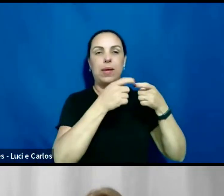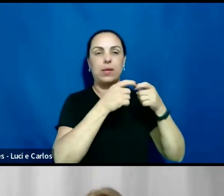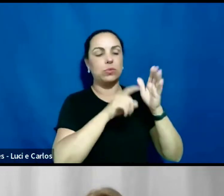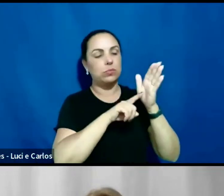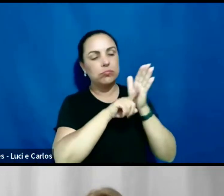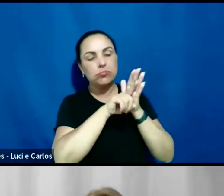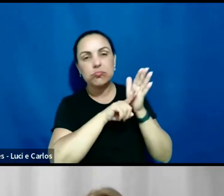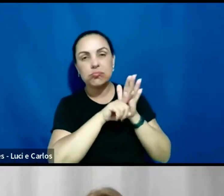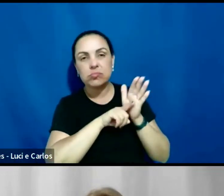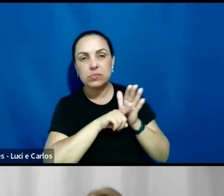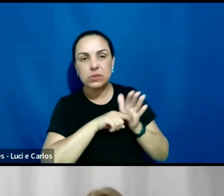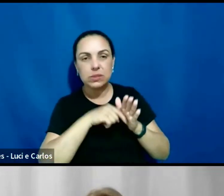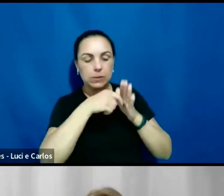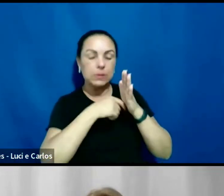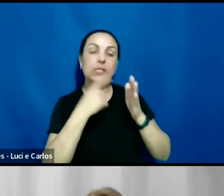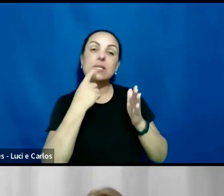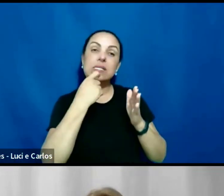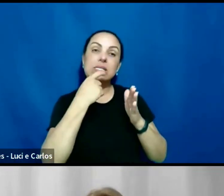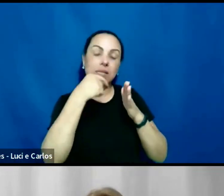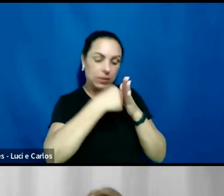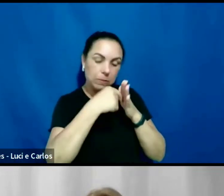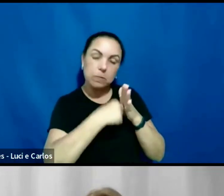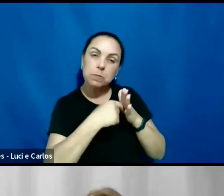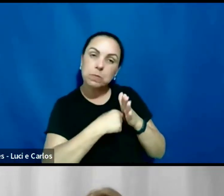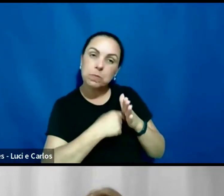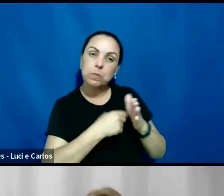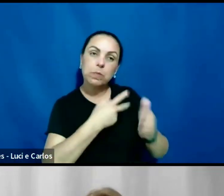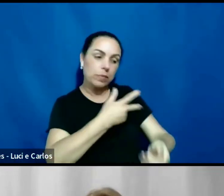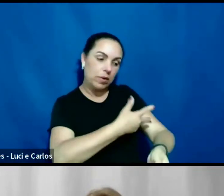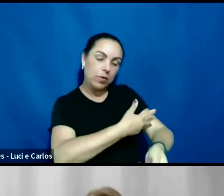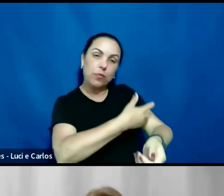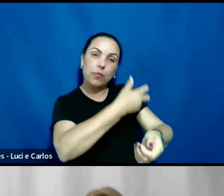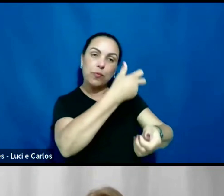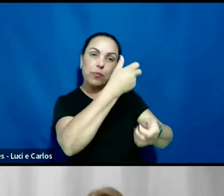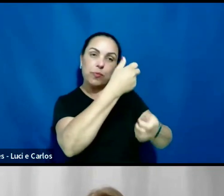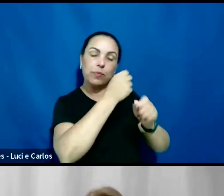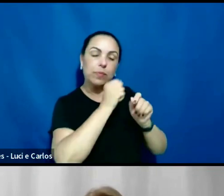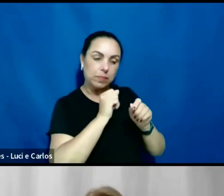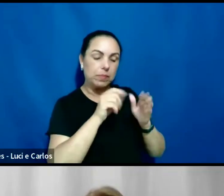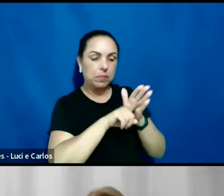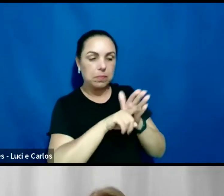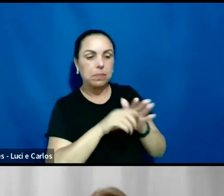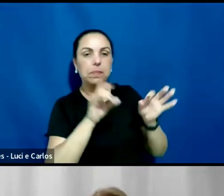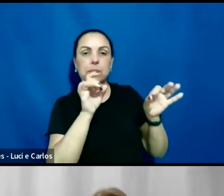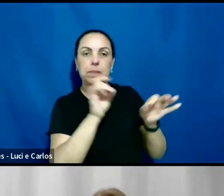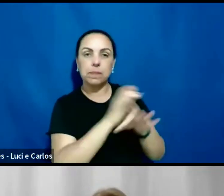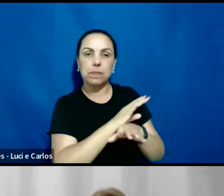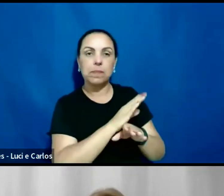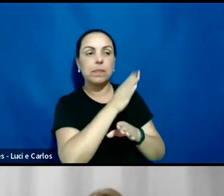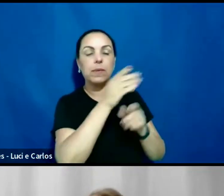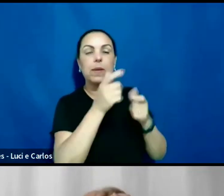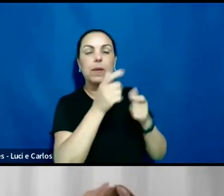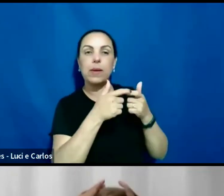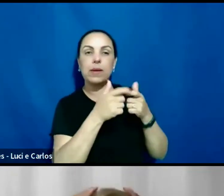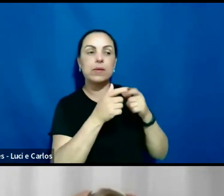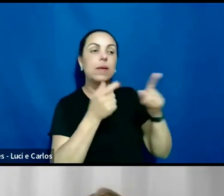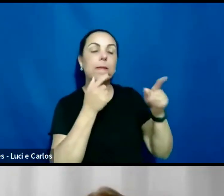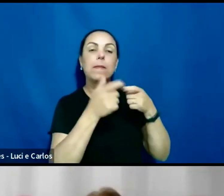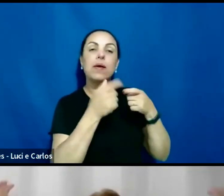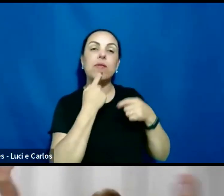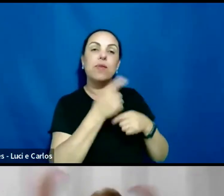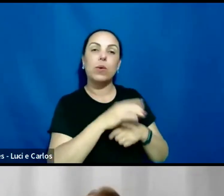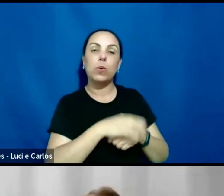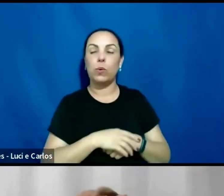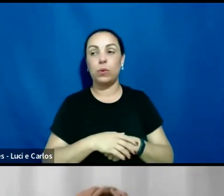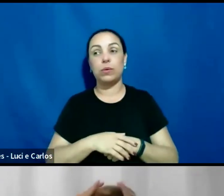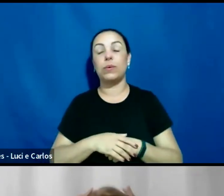fazer. E eu pude ouvir da minha médica, que me acompanha por todo esse período, o seguinte: ela falou: